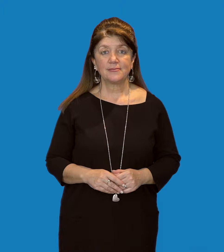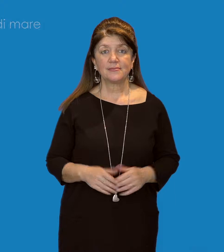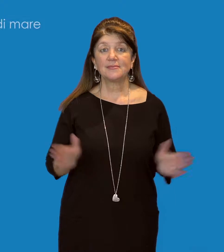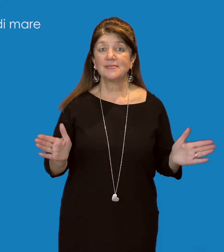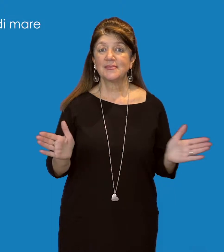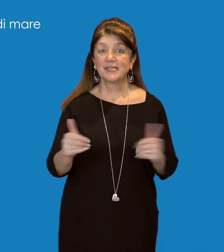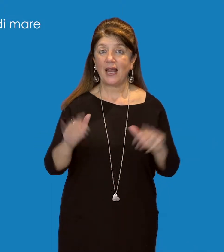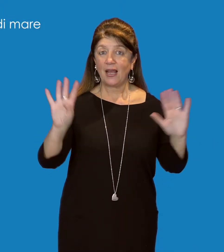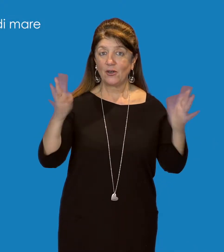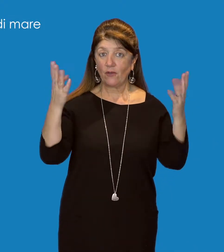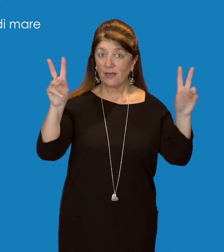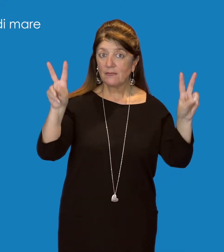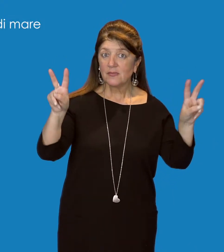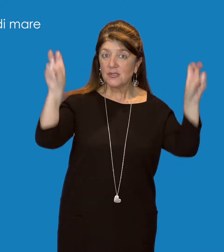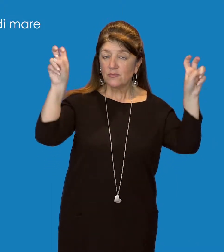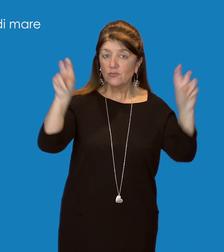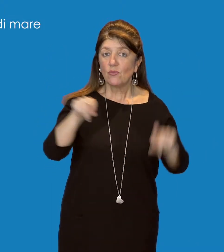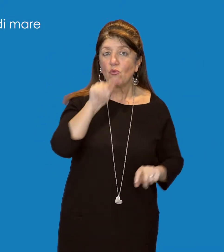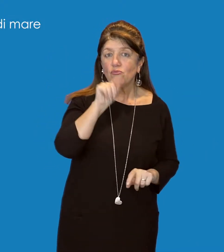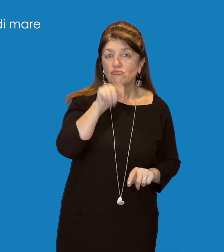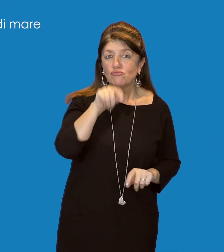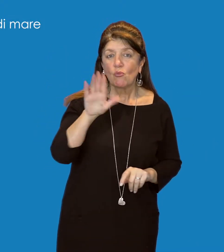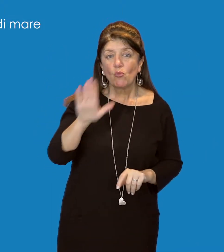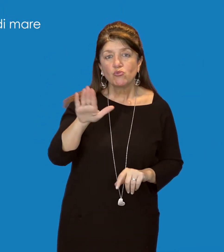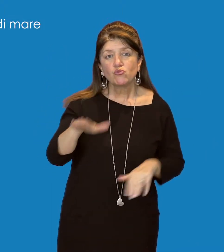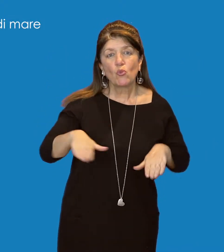sull a9 pulcinella di mare